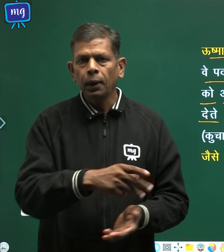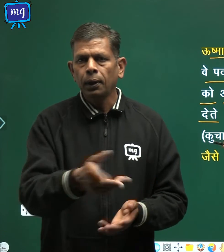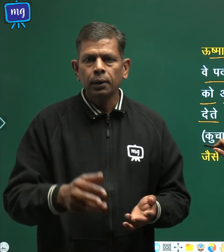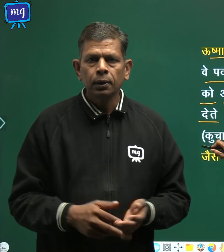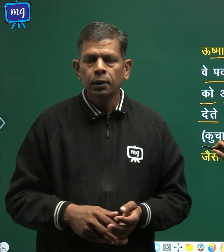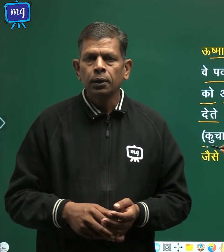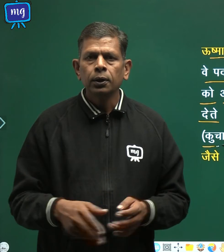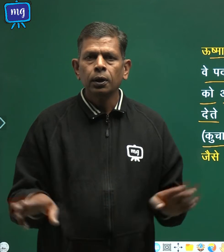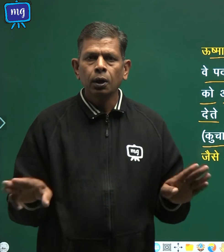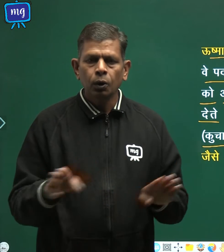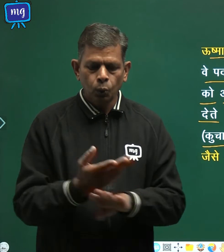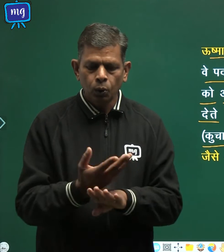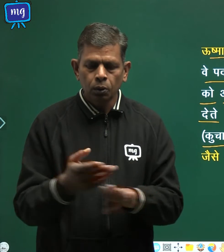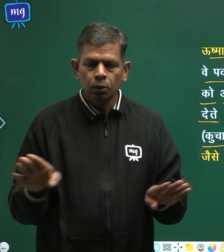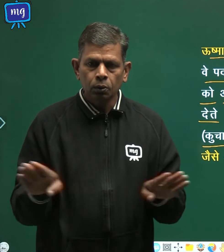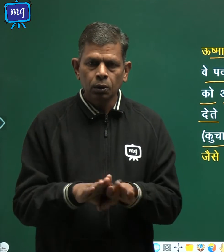या कुचालक